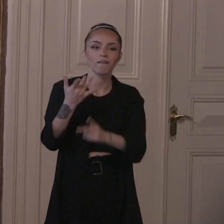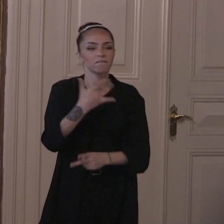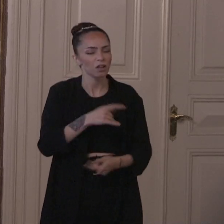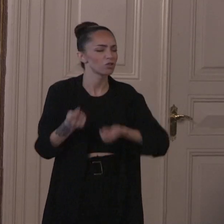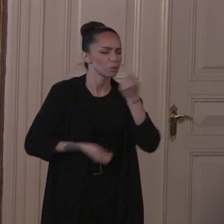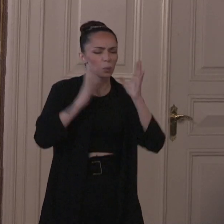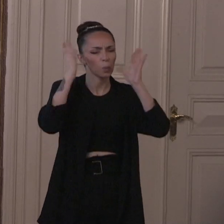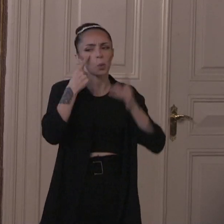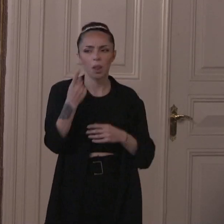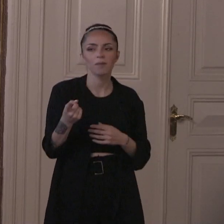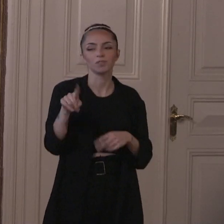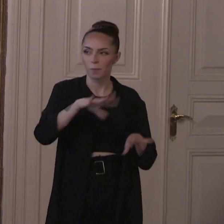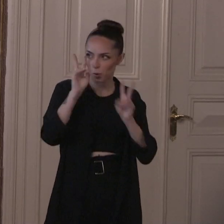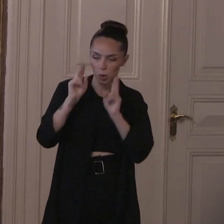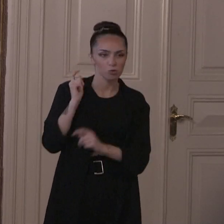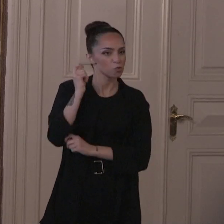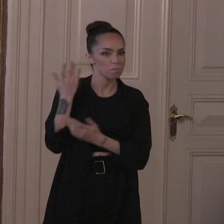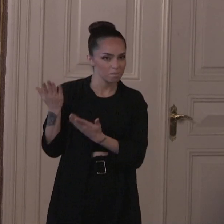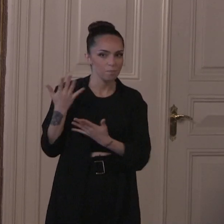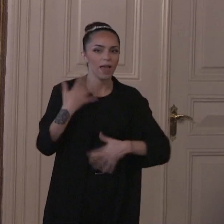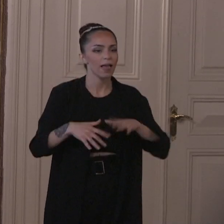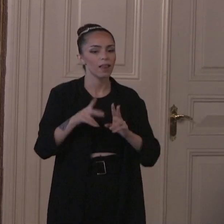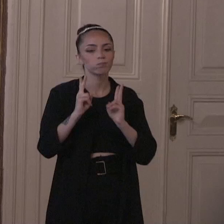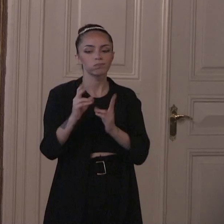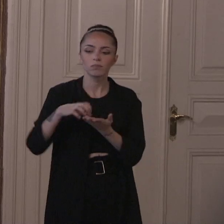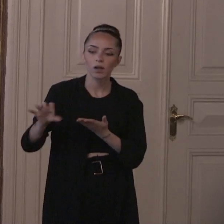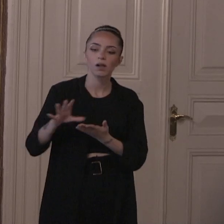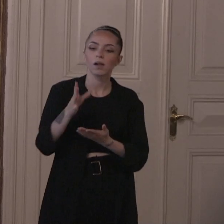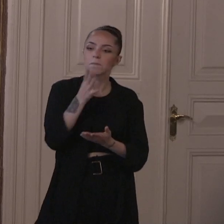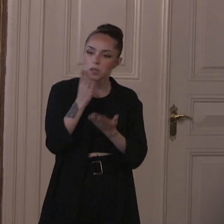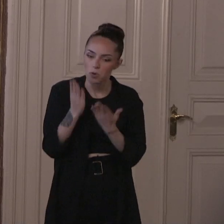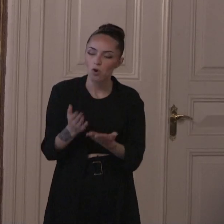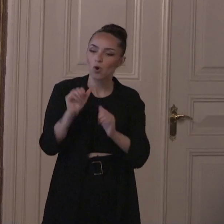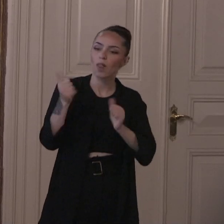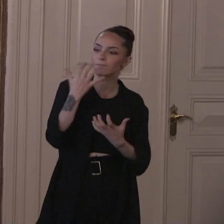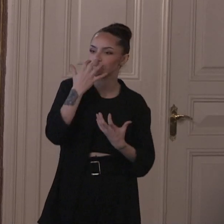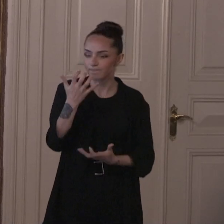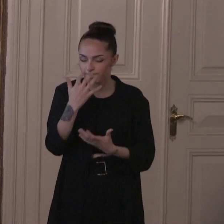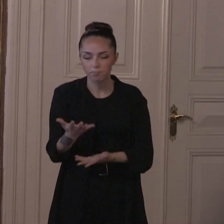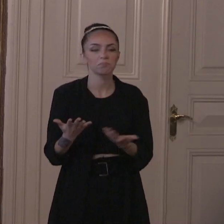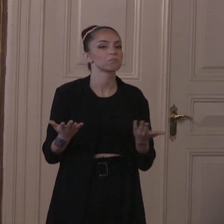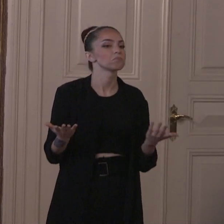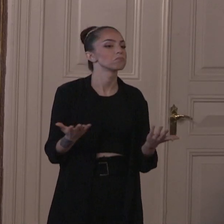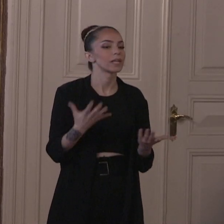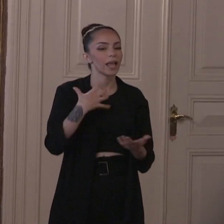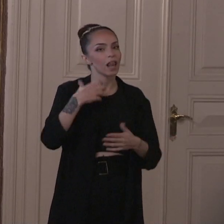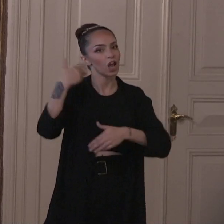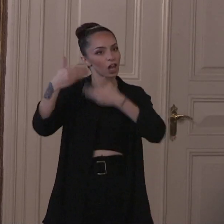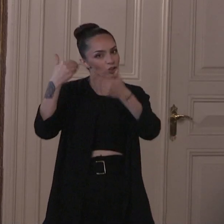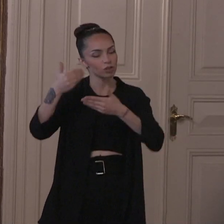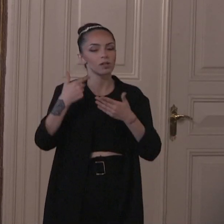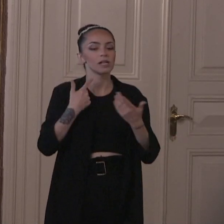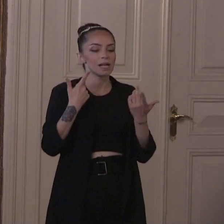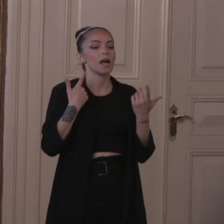sunduğu gibi engelli alanını tanımlayan, oraya öneriler getiren ve geleceğini daha net gösteren ve